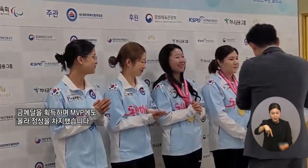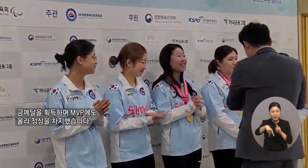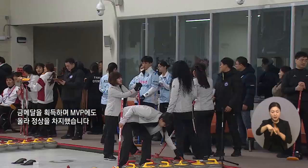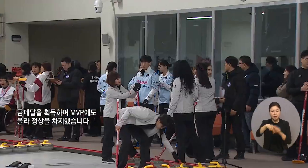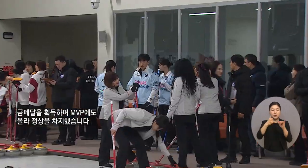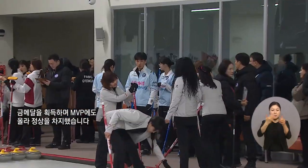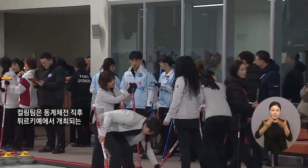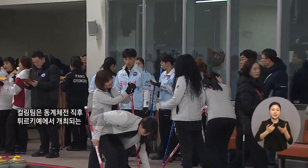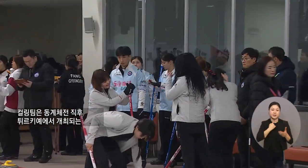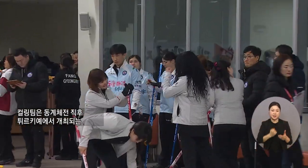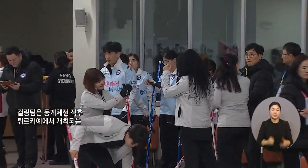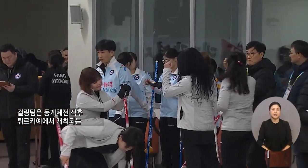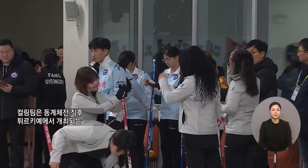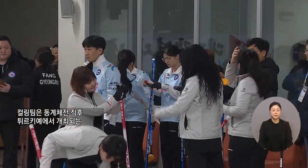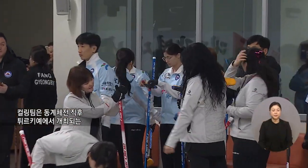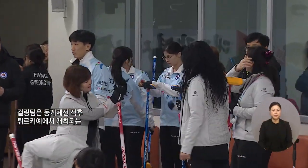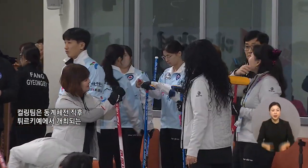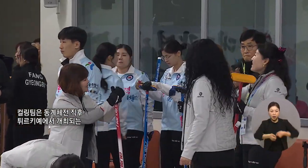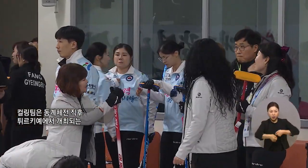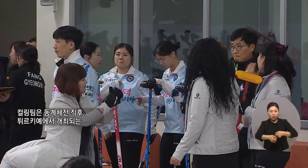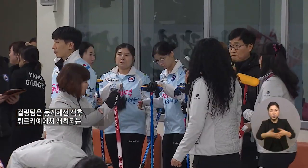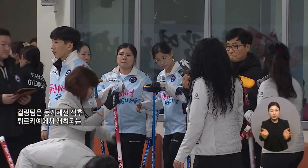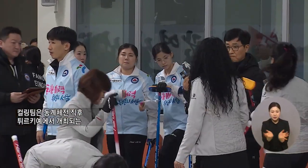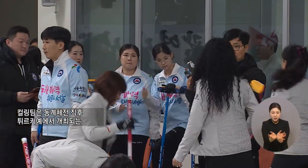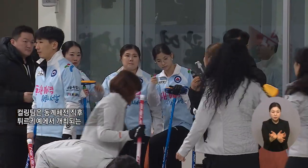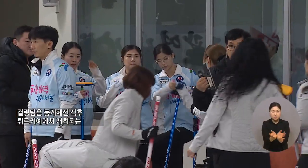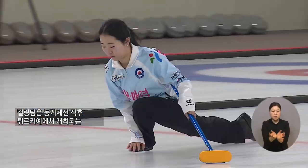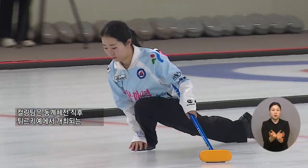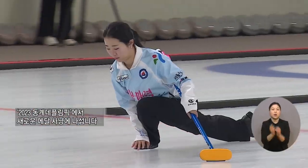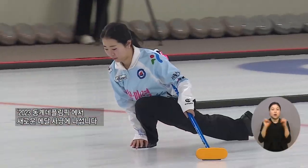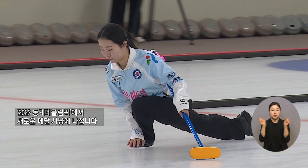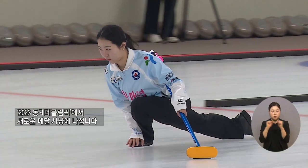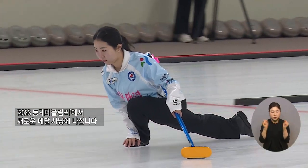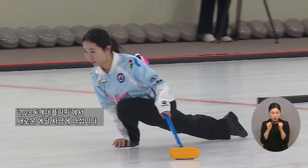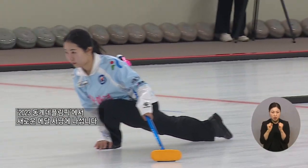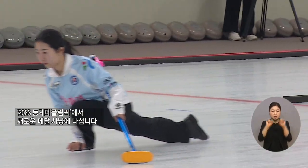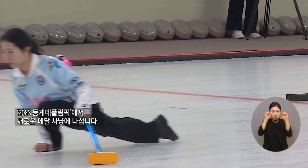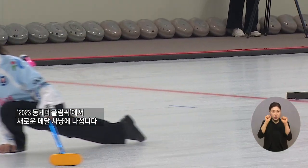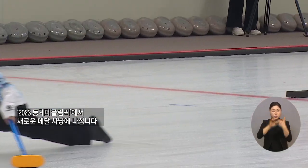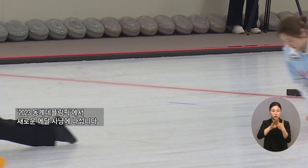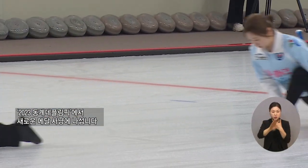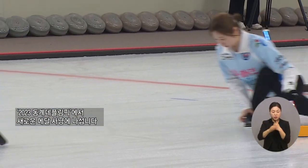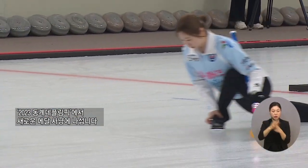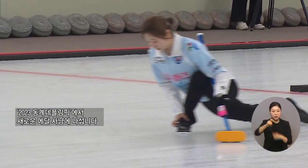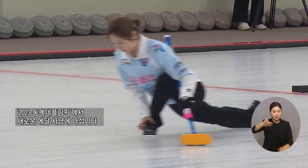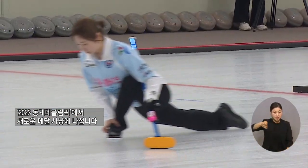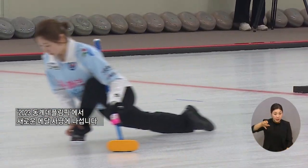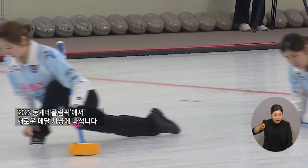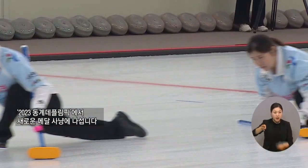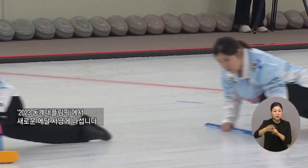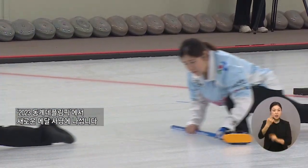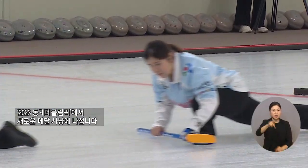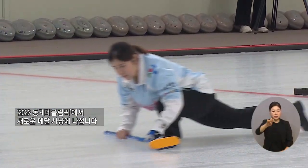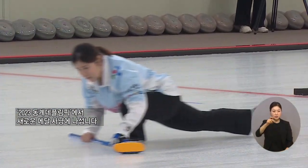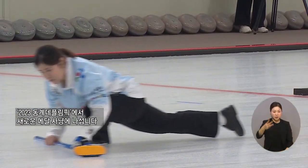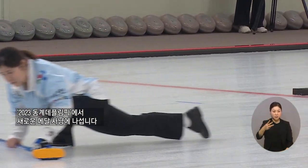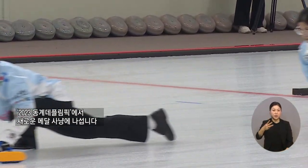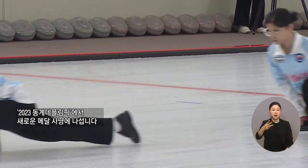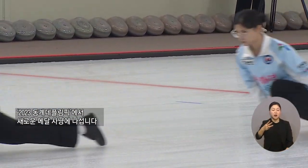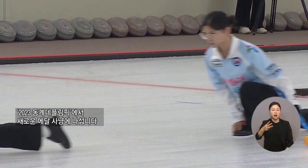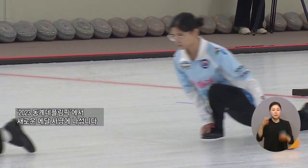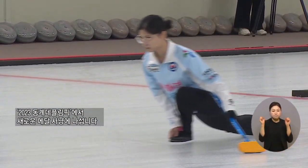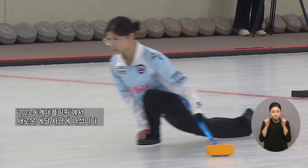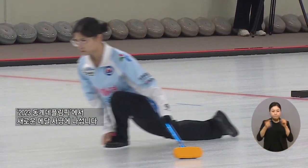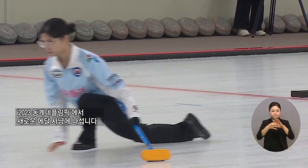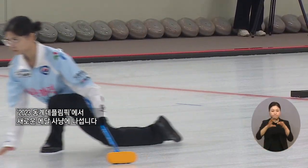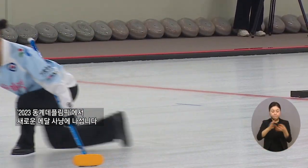차지했습니다 컬링 팀은 동계체전 직후 루키에서 개최되는 2023 동계 플리 픽에서 새로운 메달